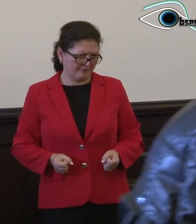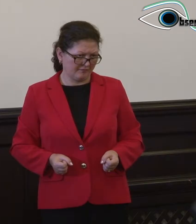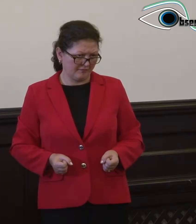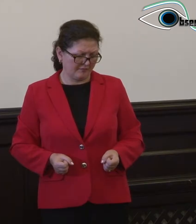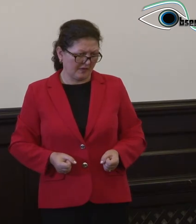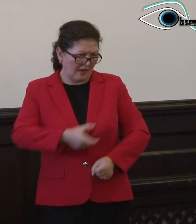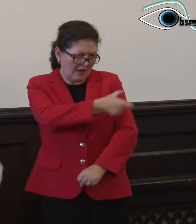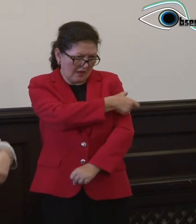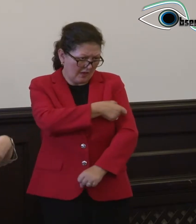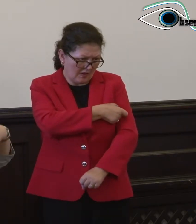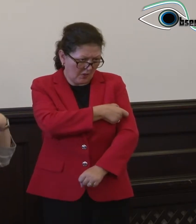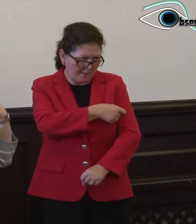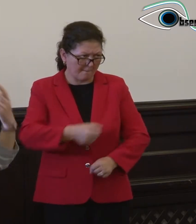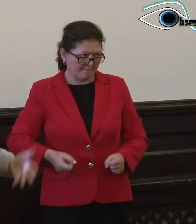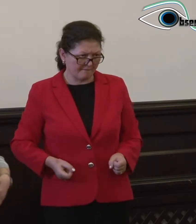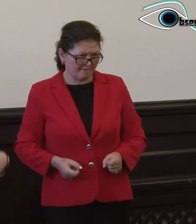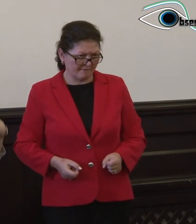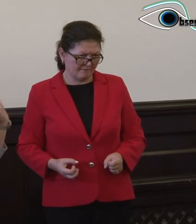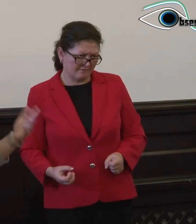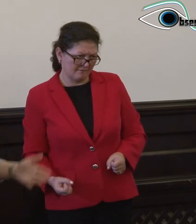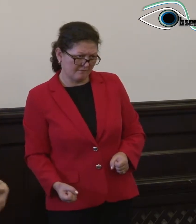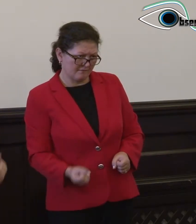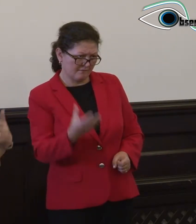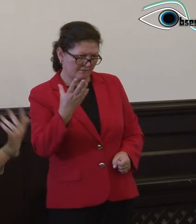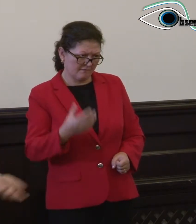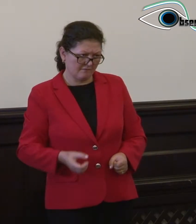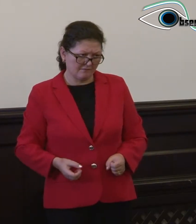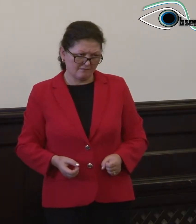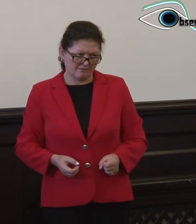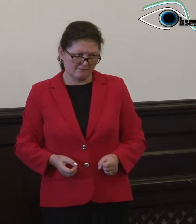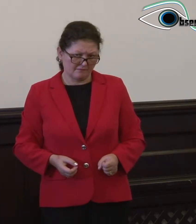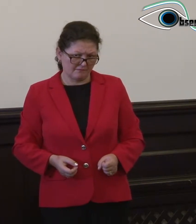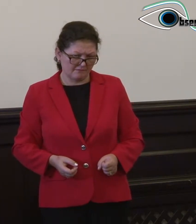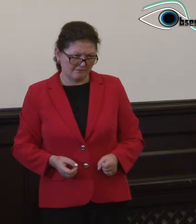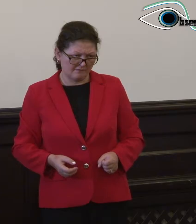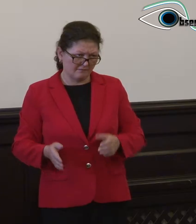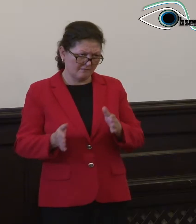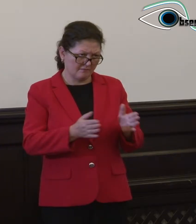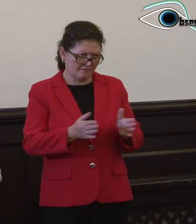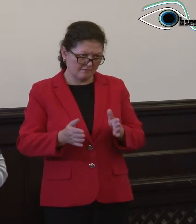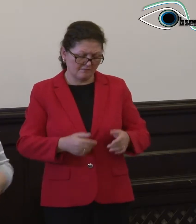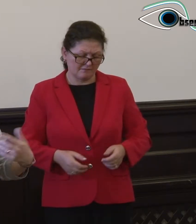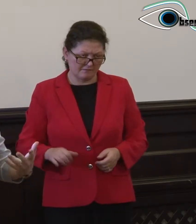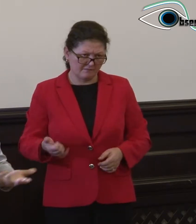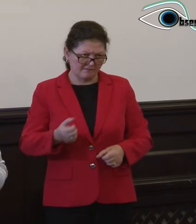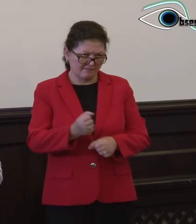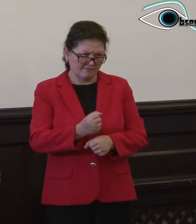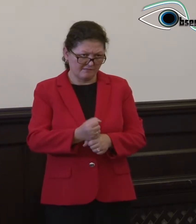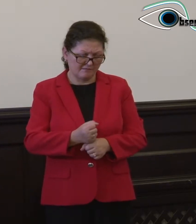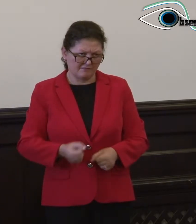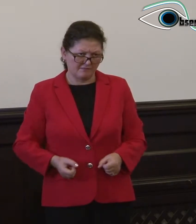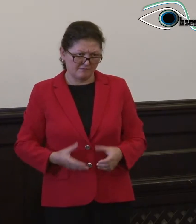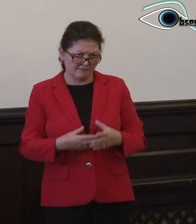aceste comisii se înființează și se reînființează în mod periodic și am lucrat cu mai multe comisii pe